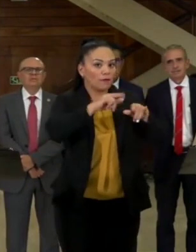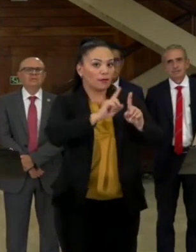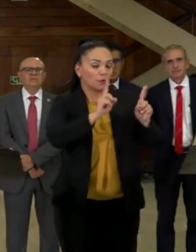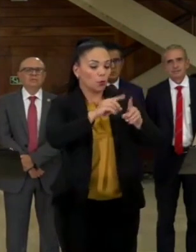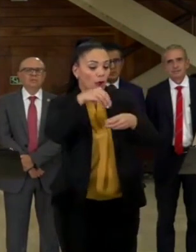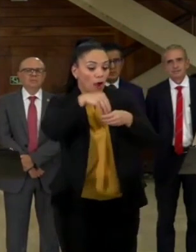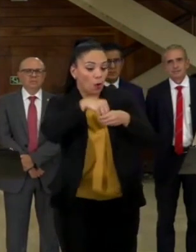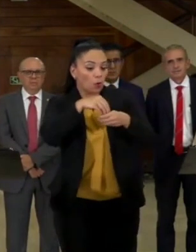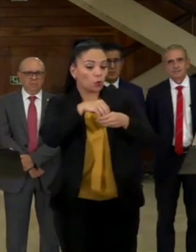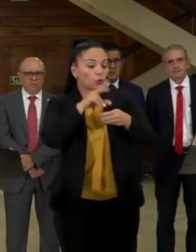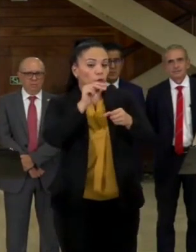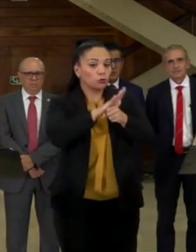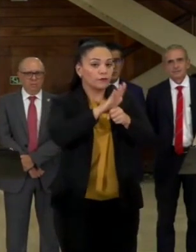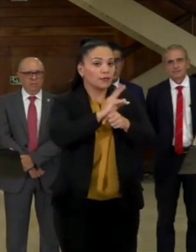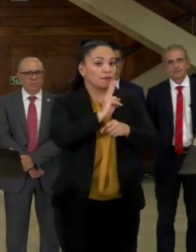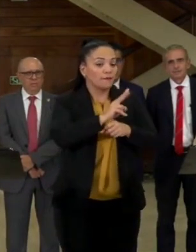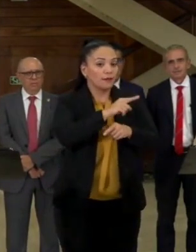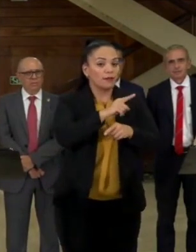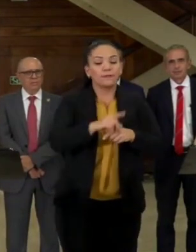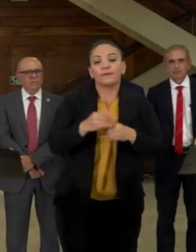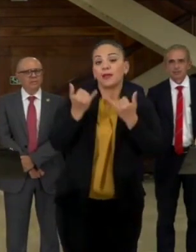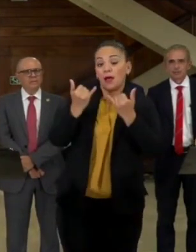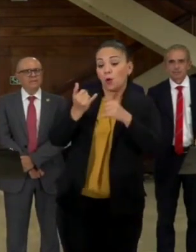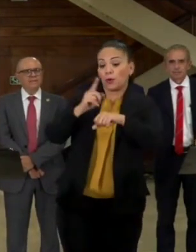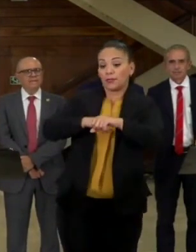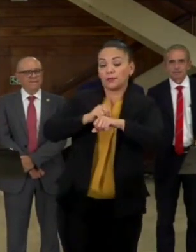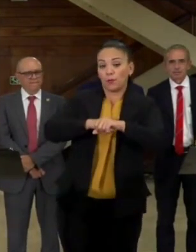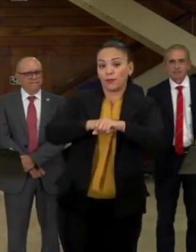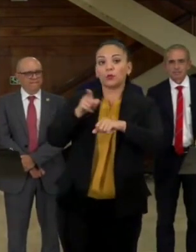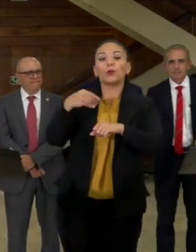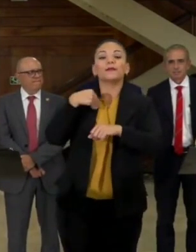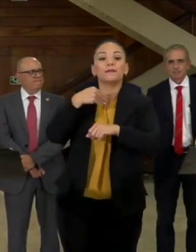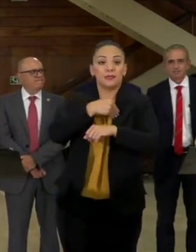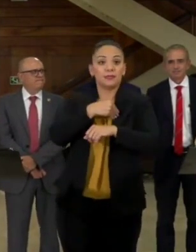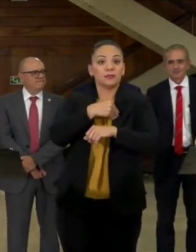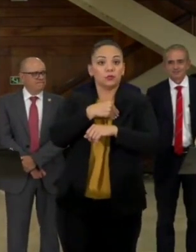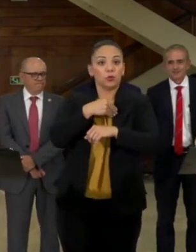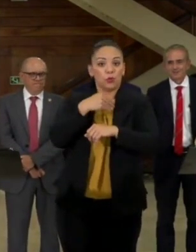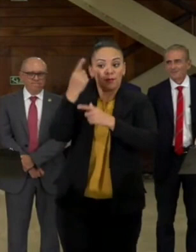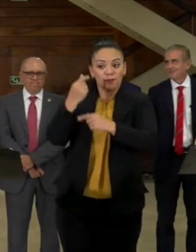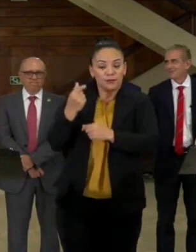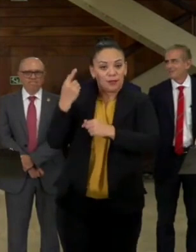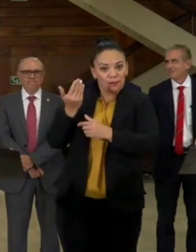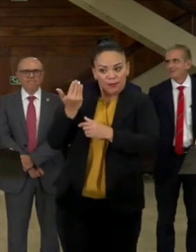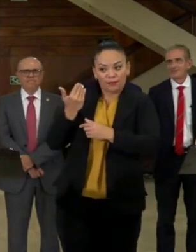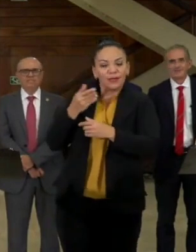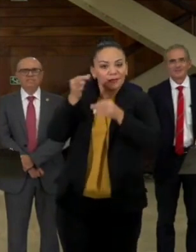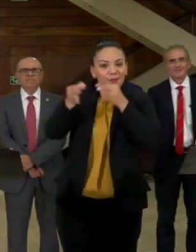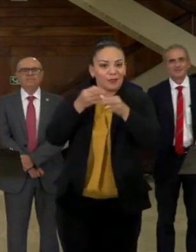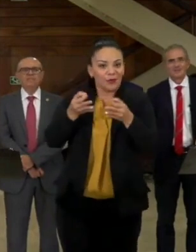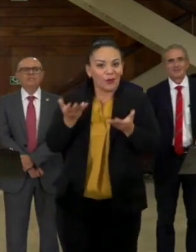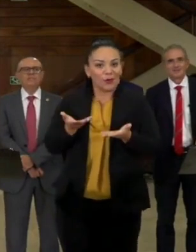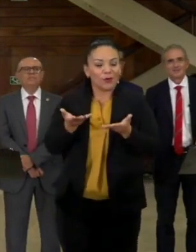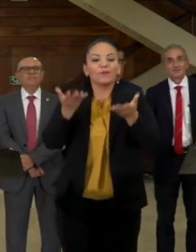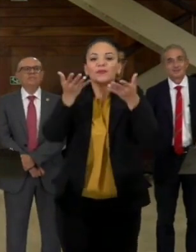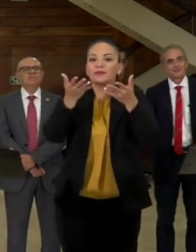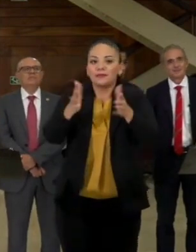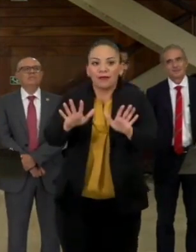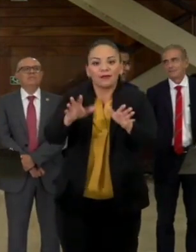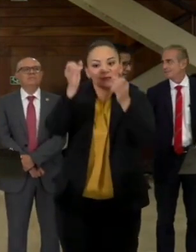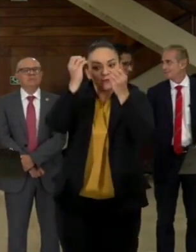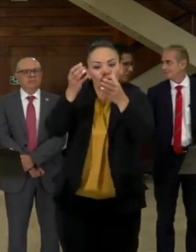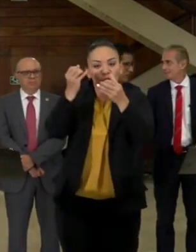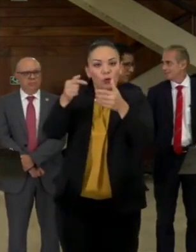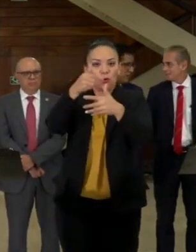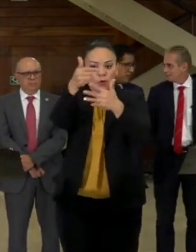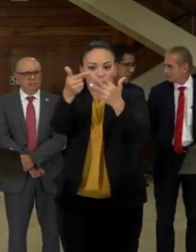ahorro? En este momento, creo que el ministro de Hacienda explicó que en este momento se le comunicó a los rectores